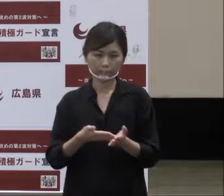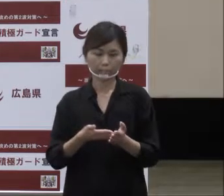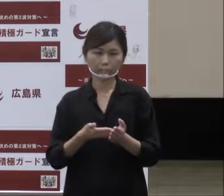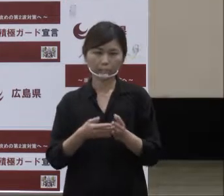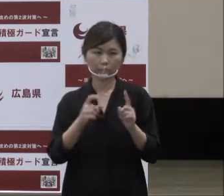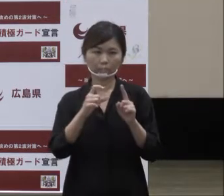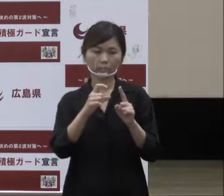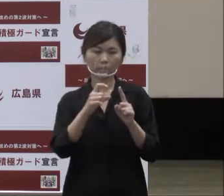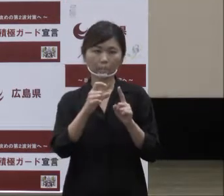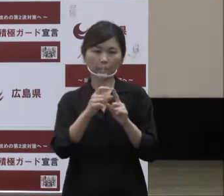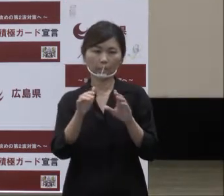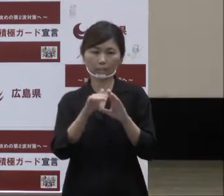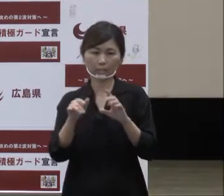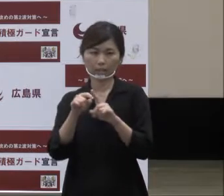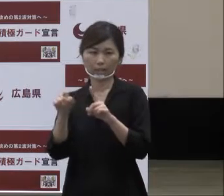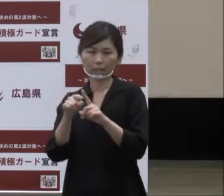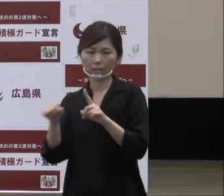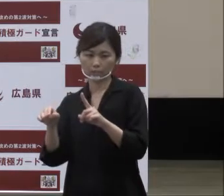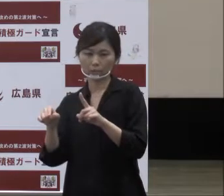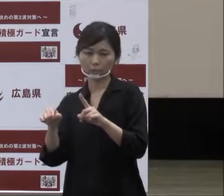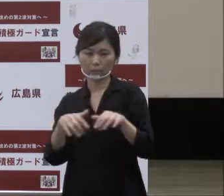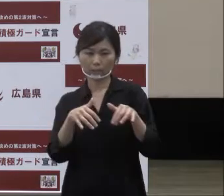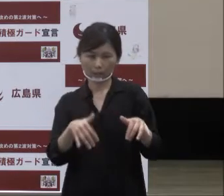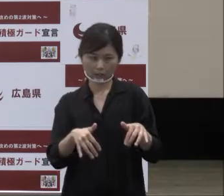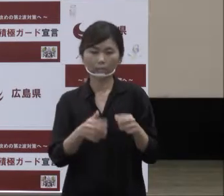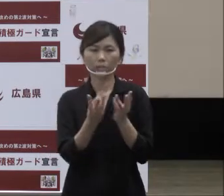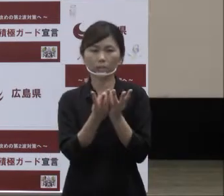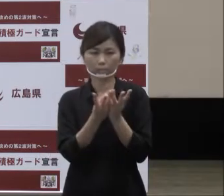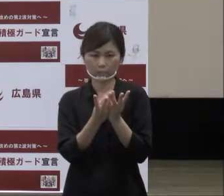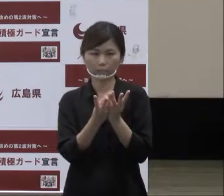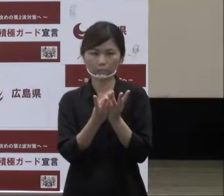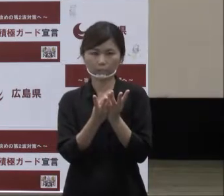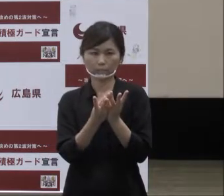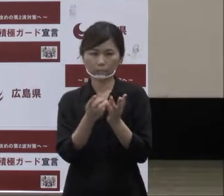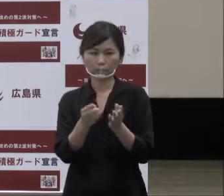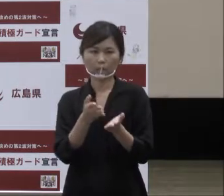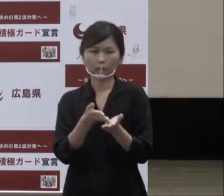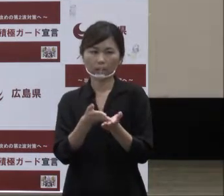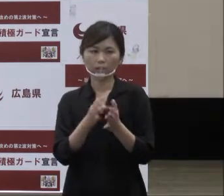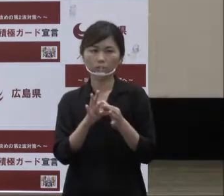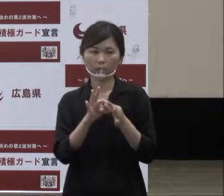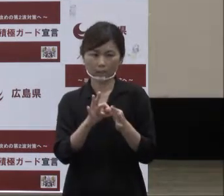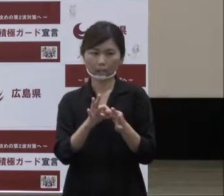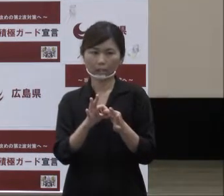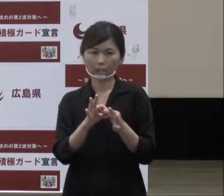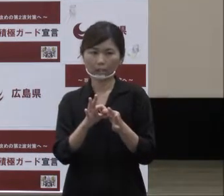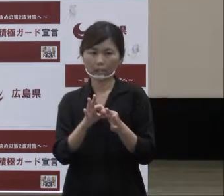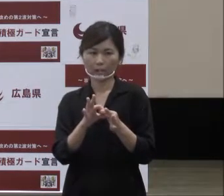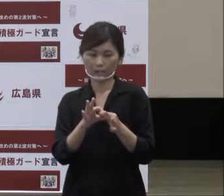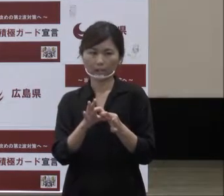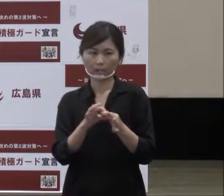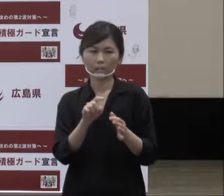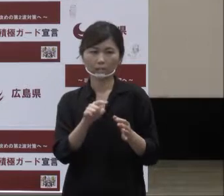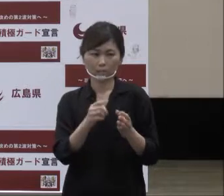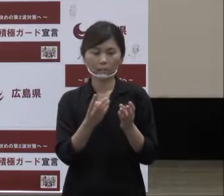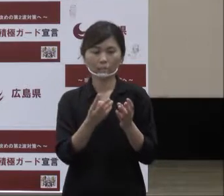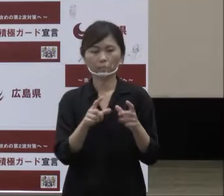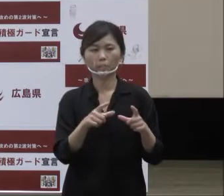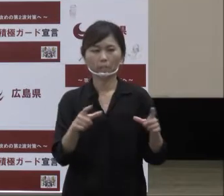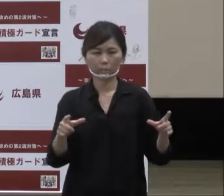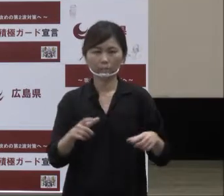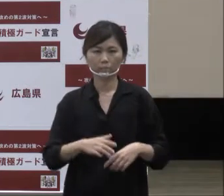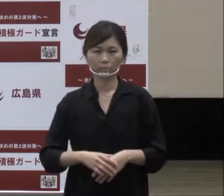この能力というか台数とかそこのお話ですので、それでも拡大しているというです、ね、ただ